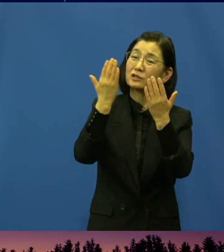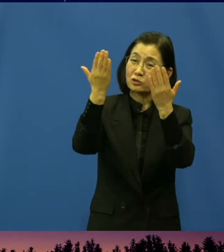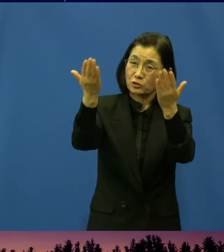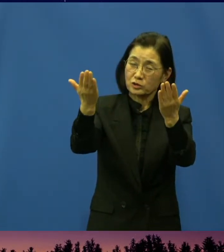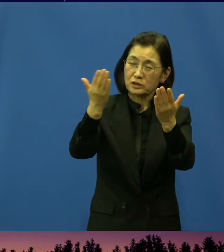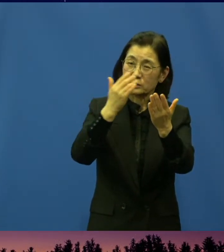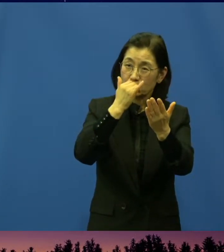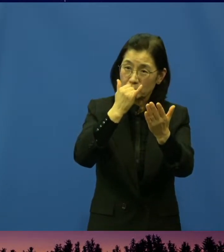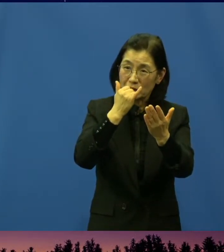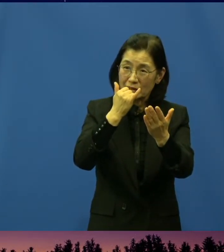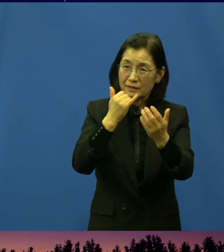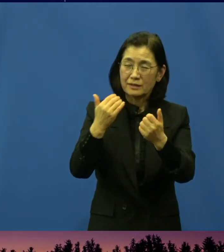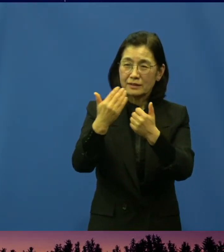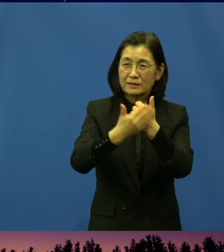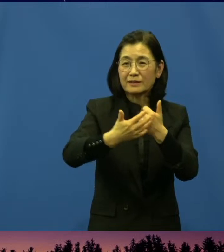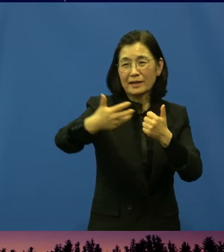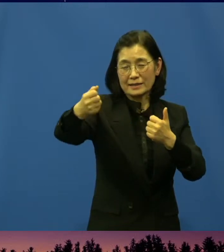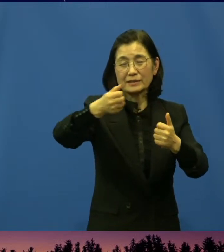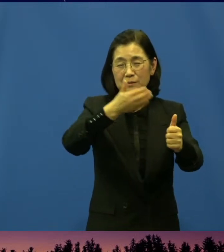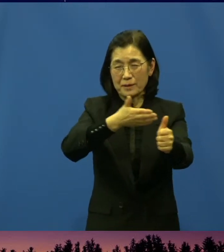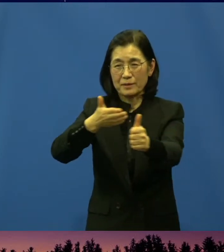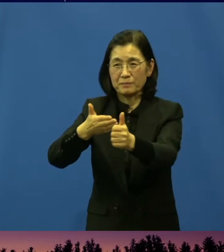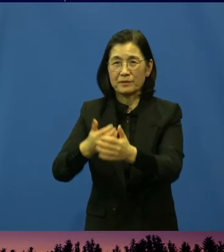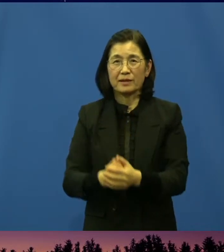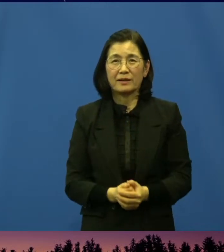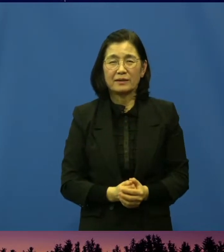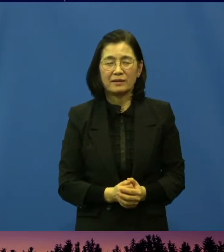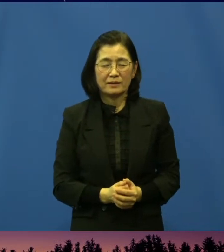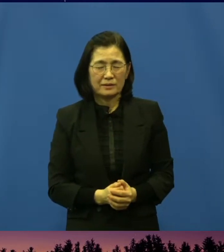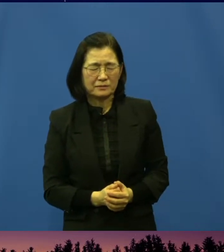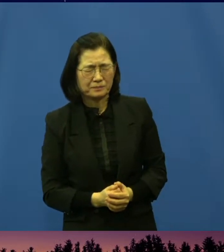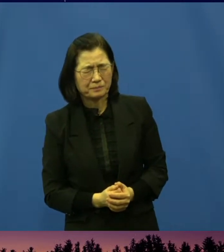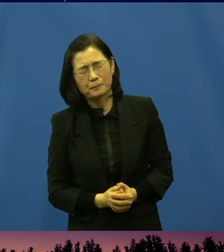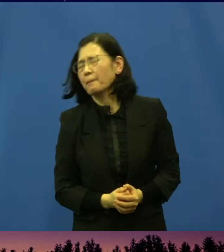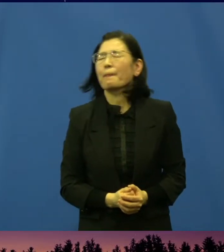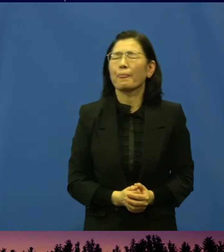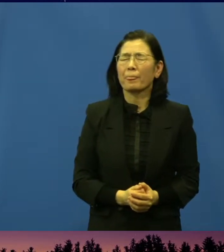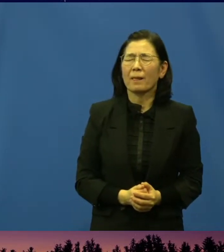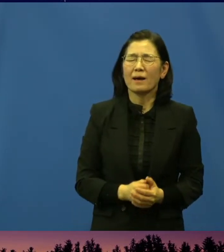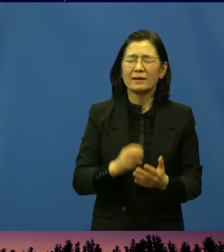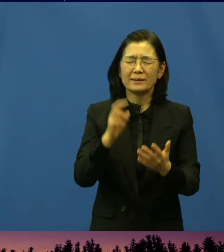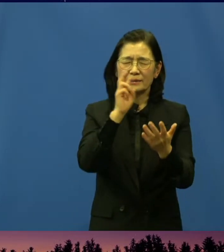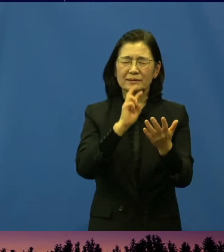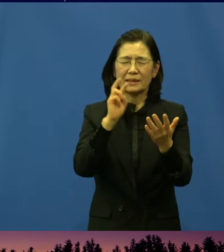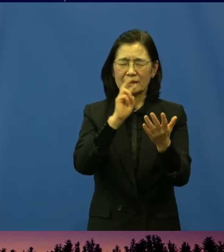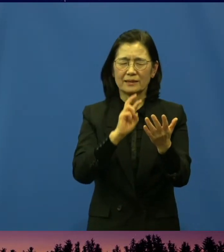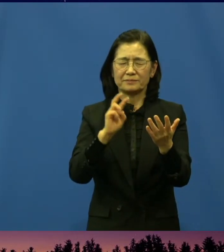은혜가 있게 되기를 주의 이름으로 축원합니다. 자, 우리 찬양 하나 하고